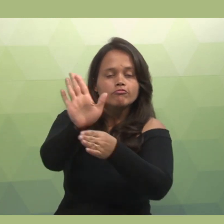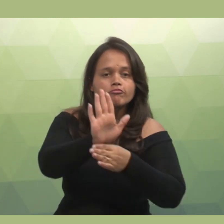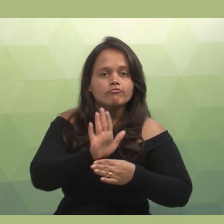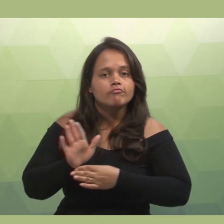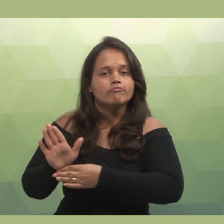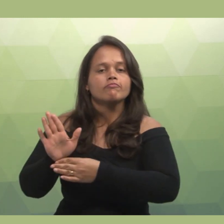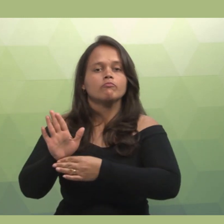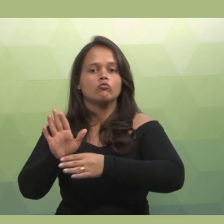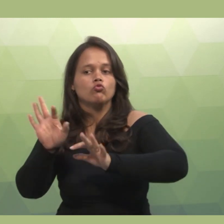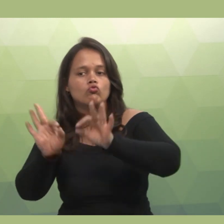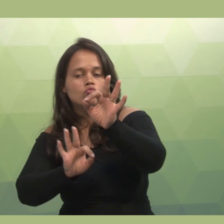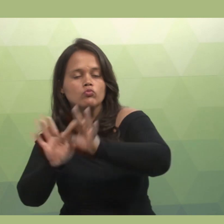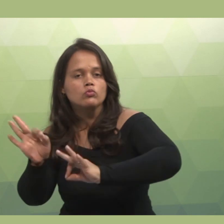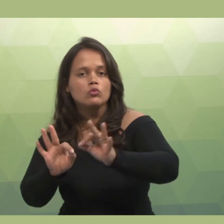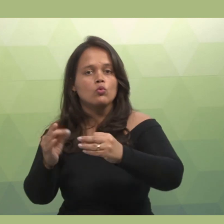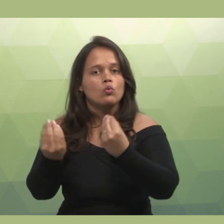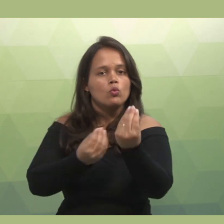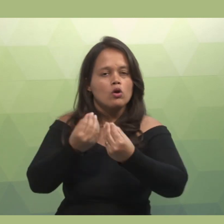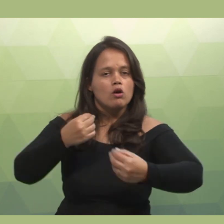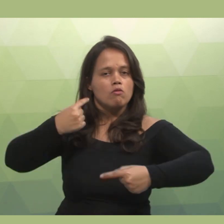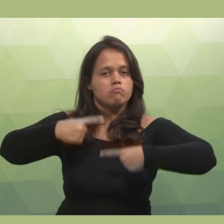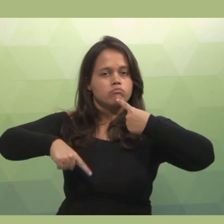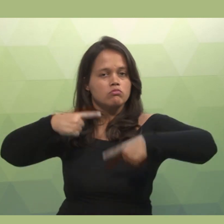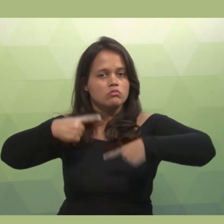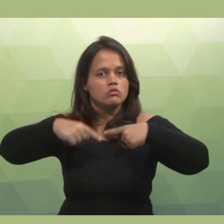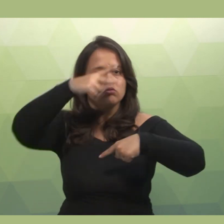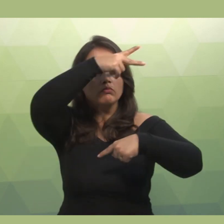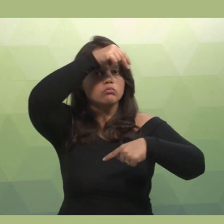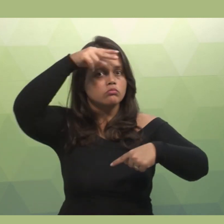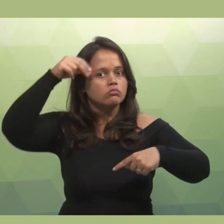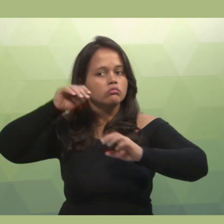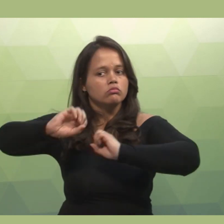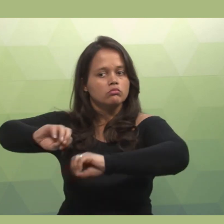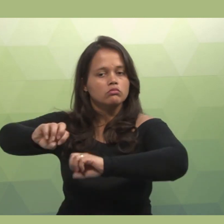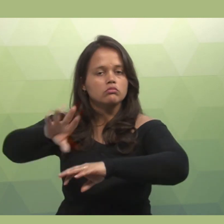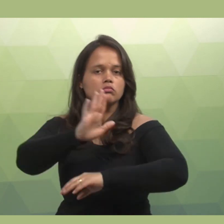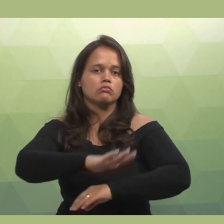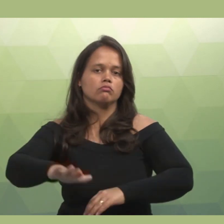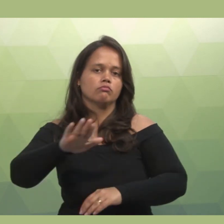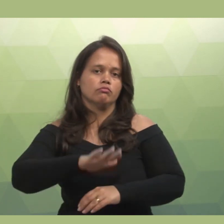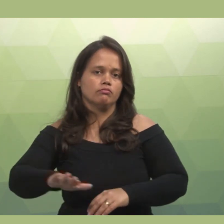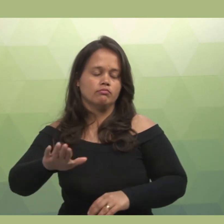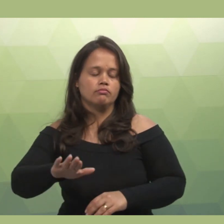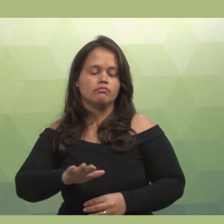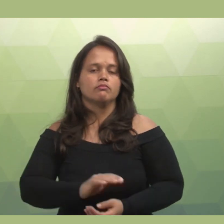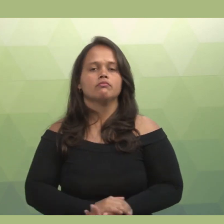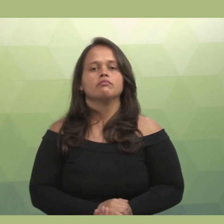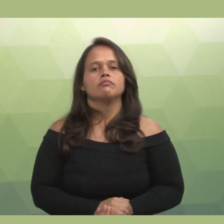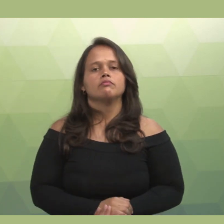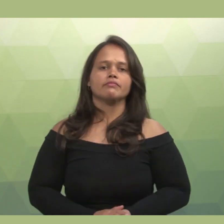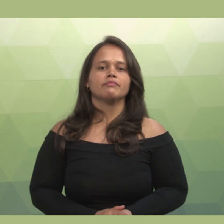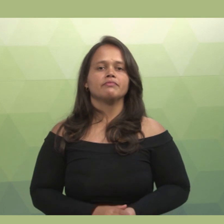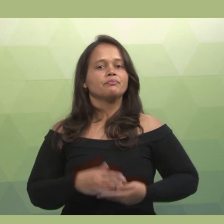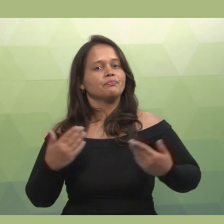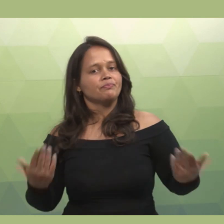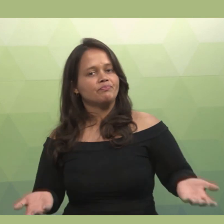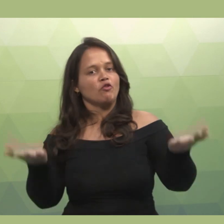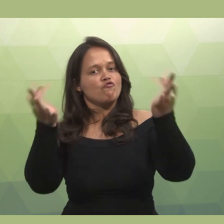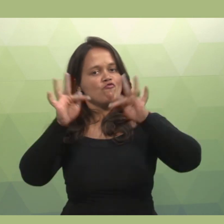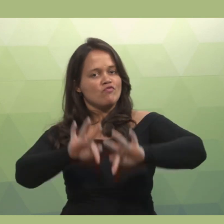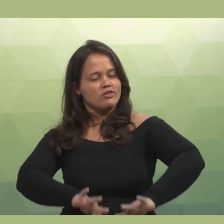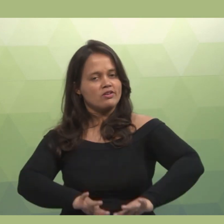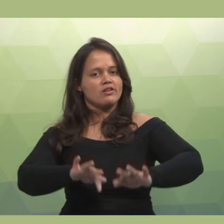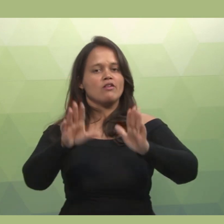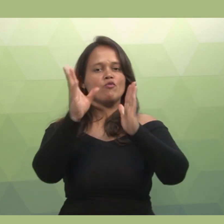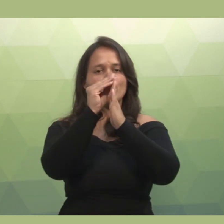serviços proporcionados, articulando a construção de uma política municipal de educação infantil. Com